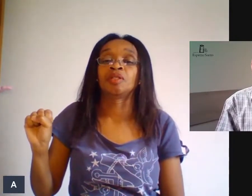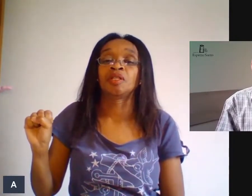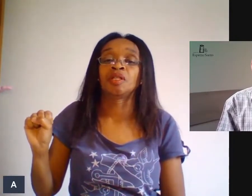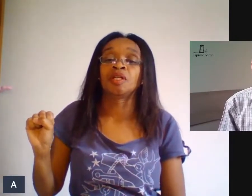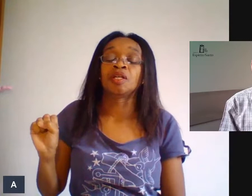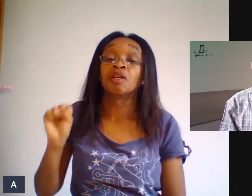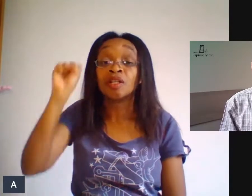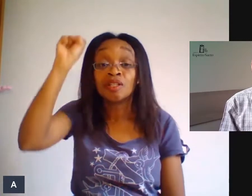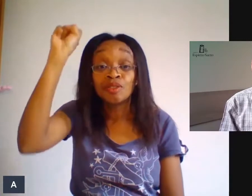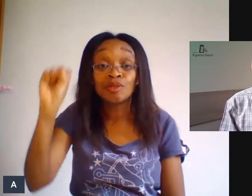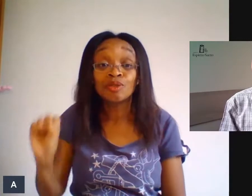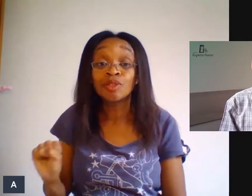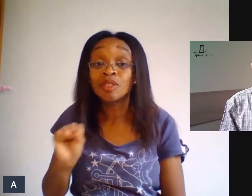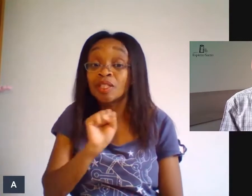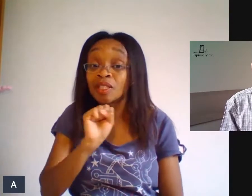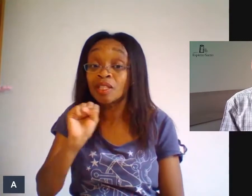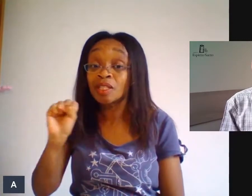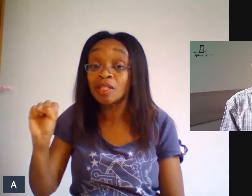disse,